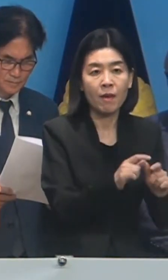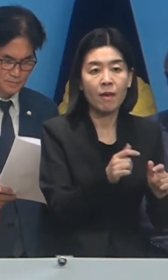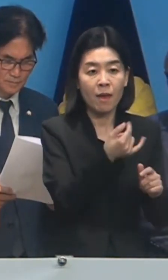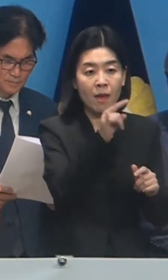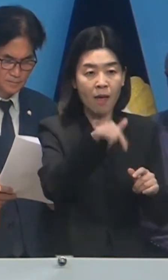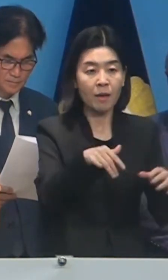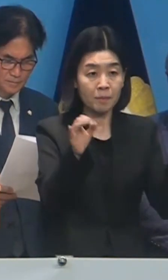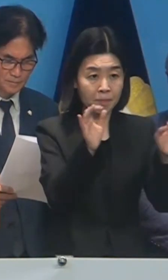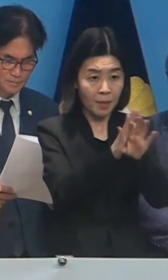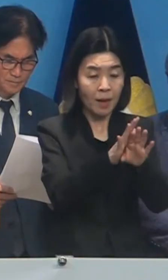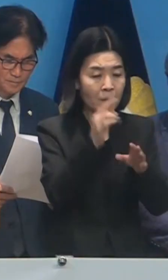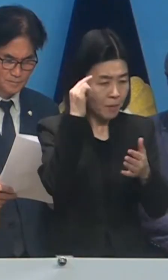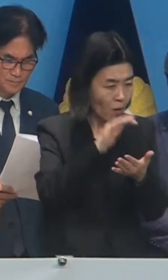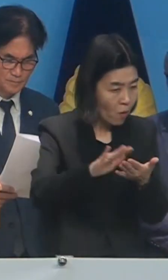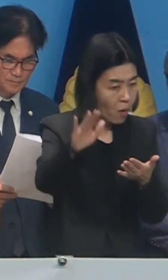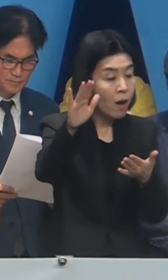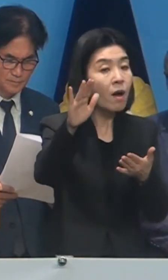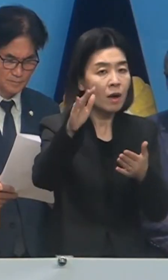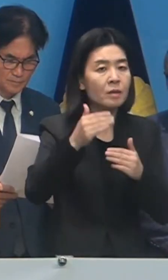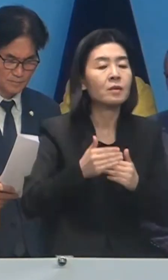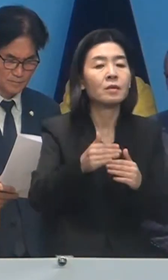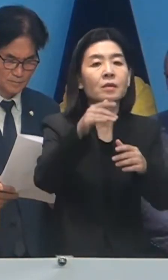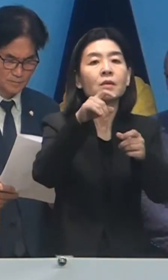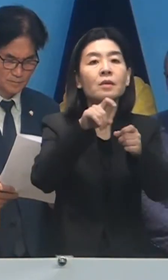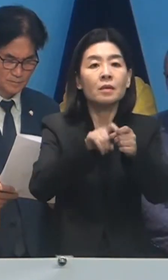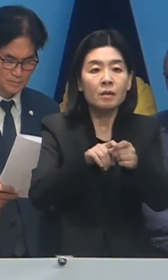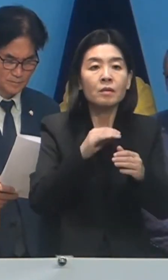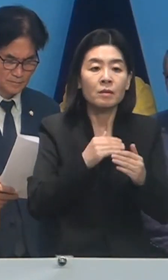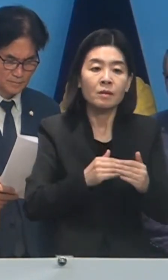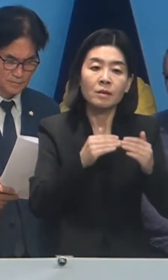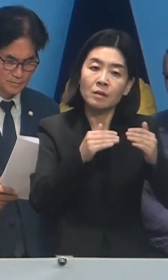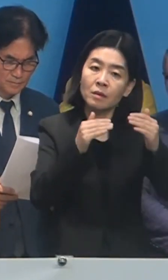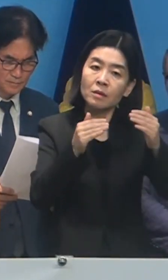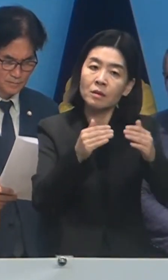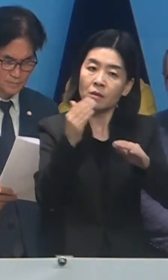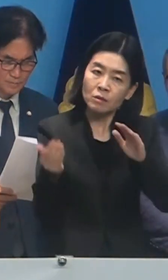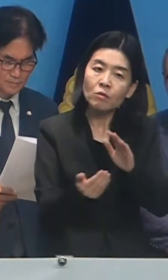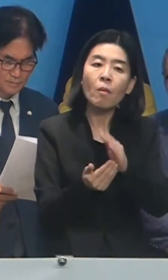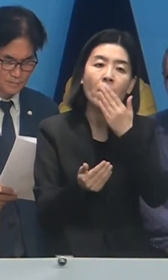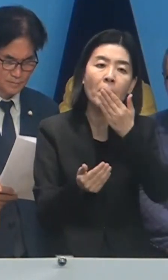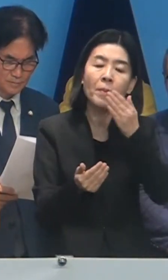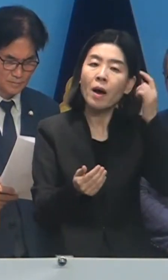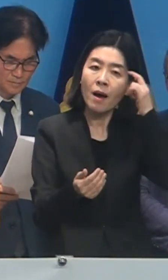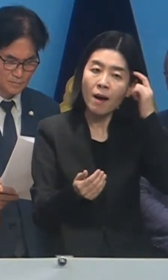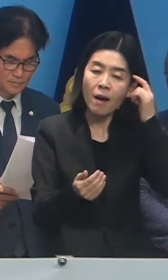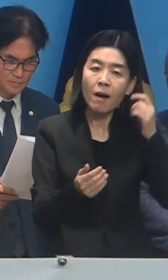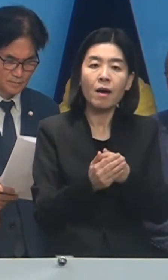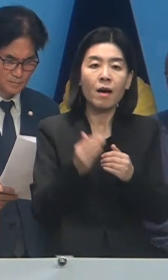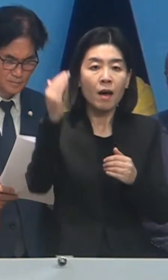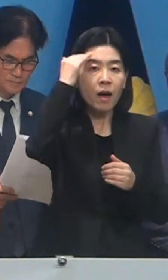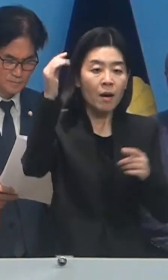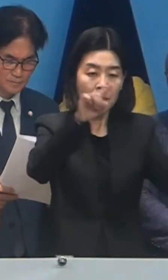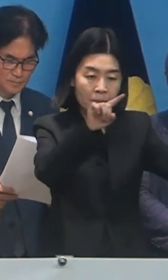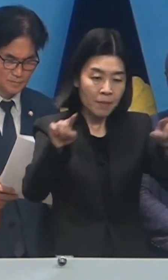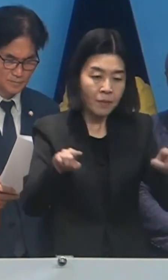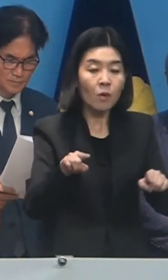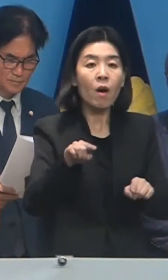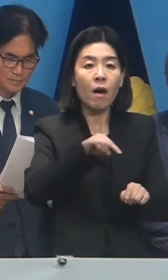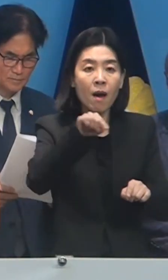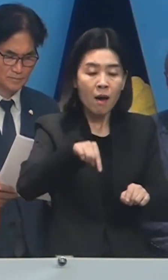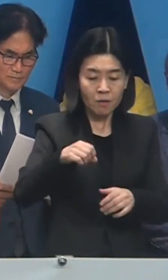평화 체제를 향한 실질적 진전 달성을 강조하며 한반도 군사적